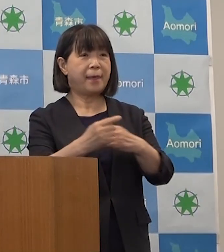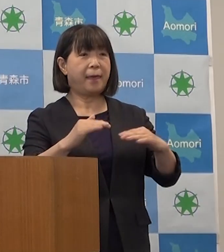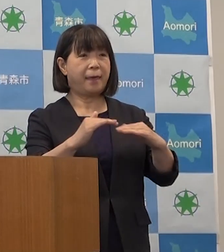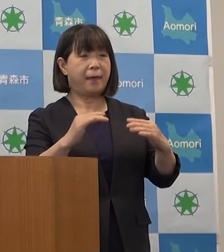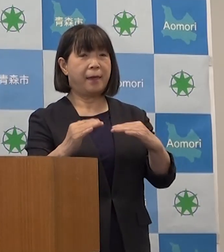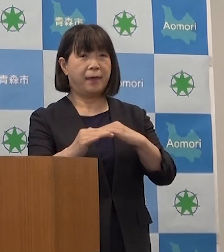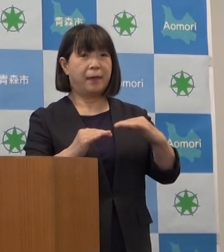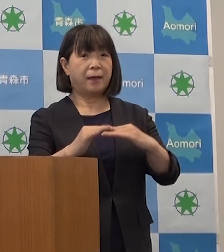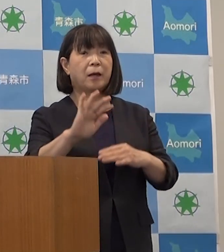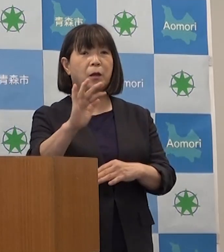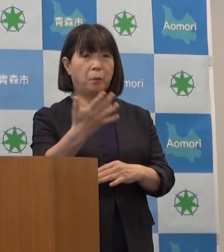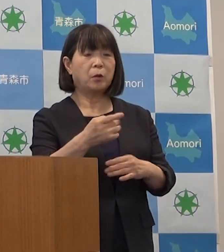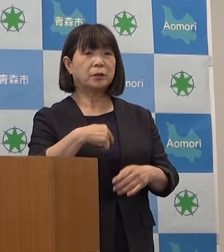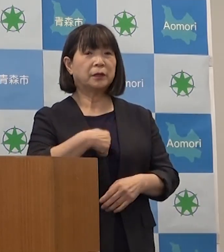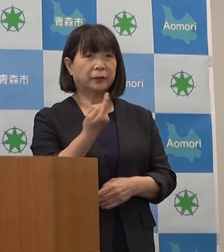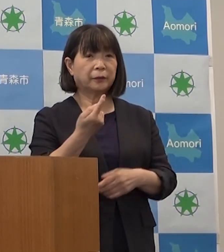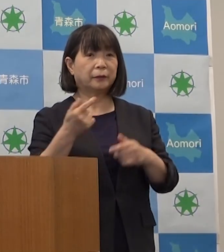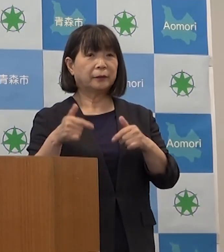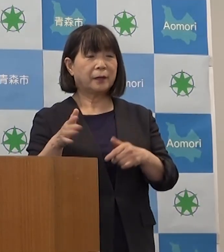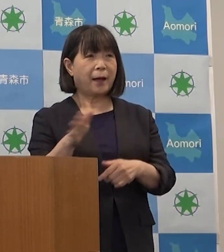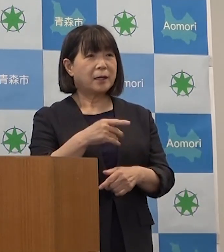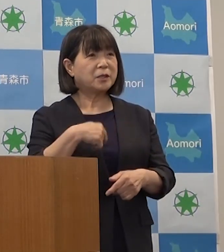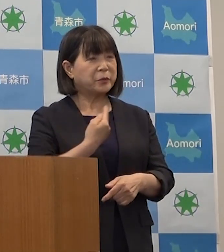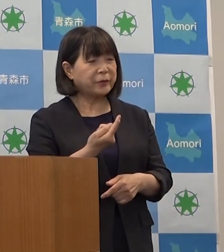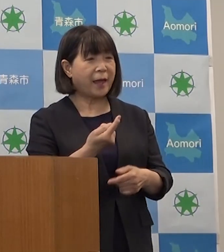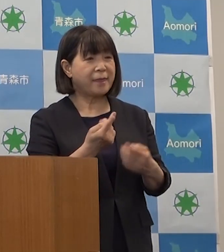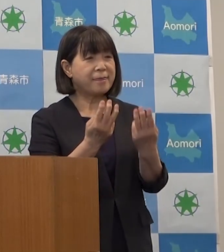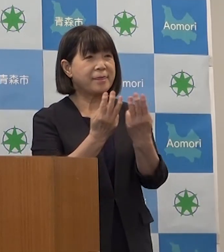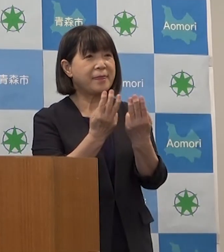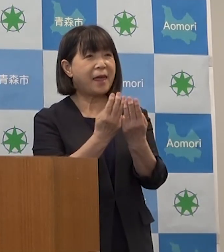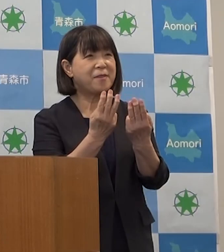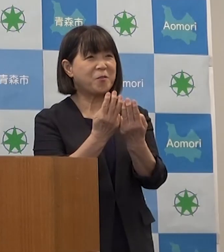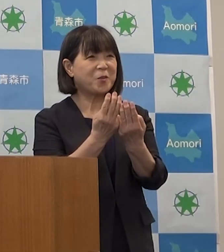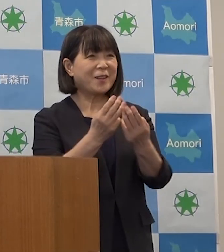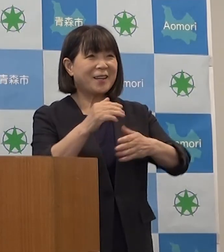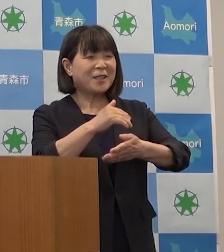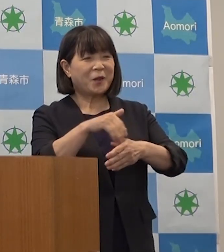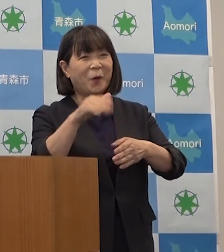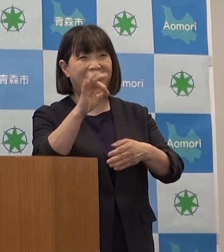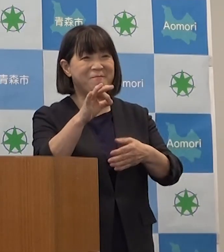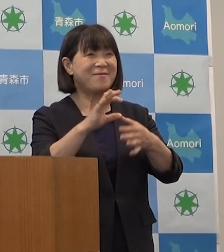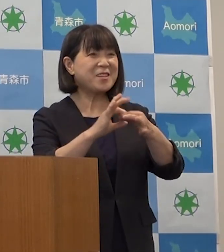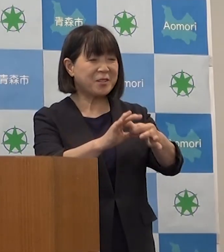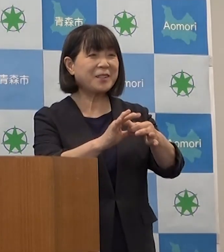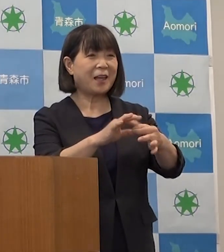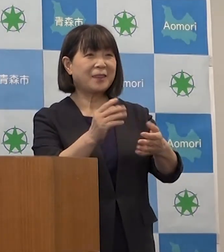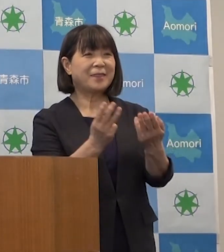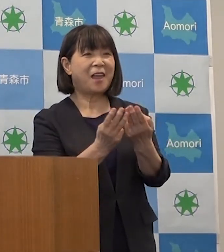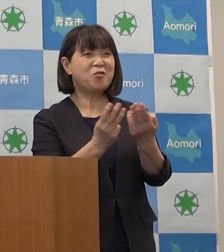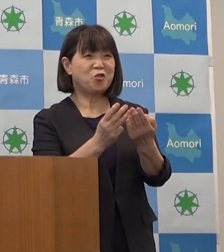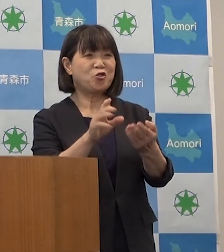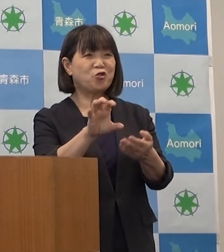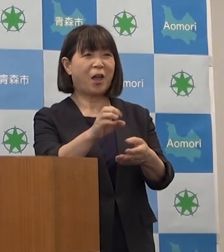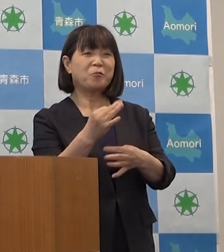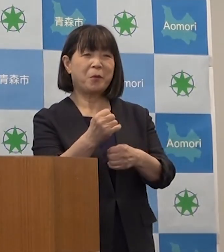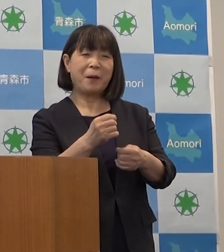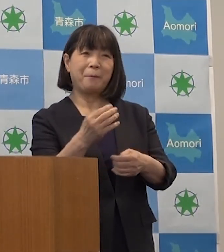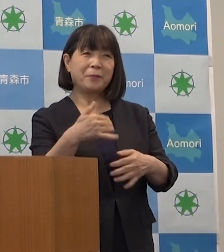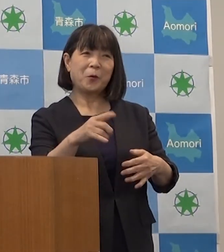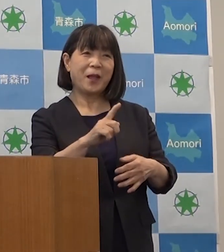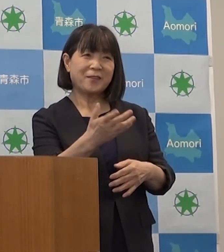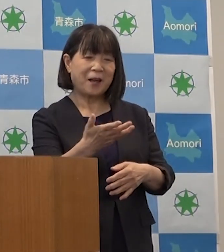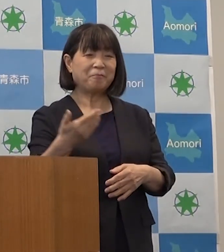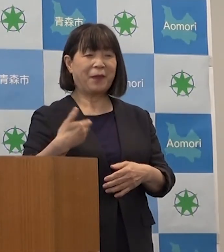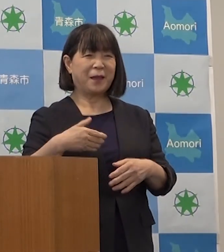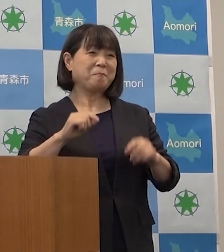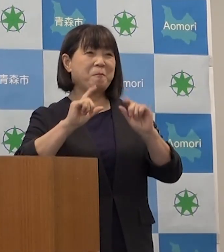ご自身では西からをどれぐらい出せたか、何点ぐらいの補正予算になったか教えていただければと思うんですけど。 はい、まだまだちょび